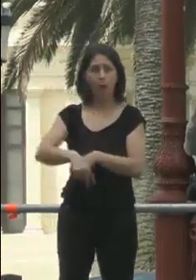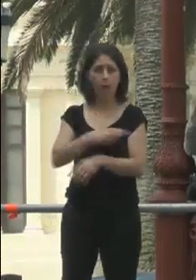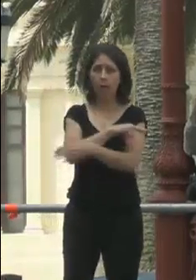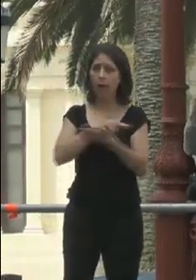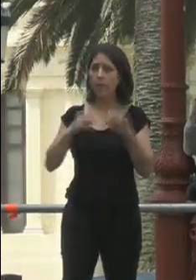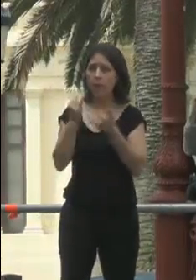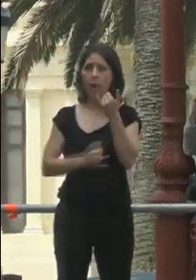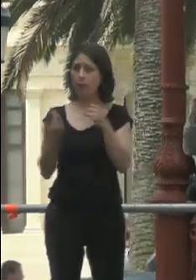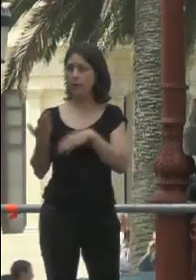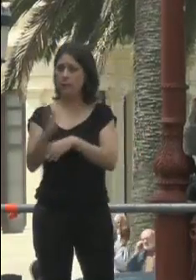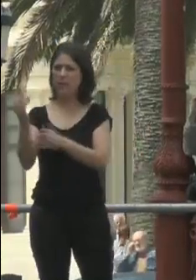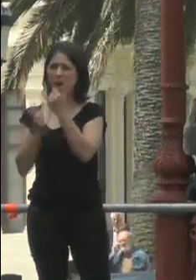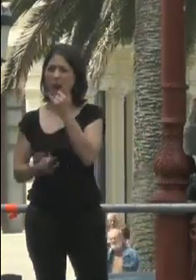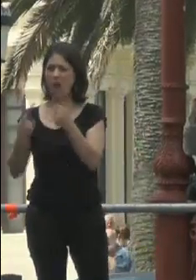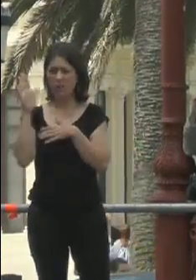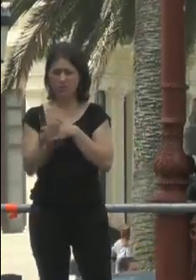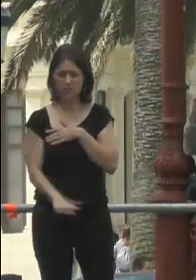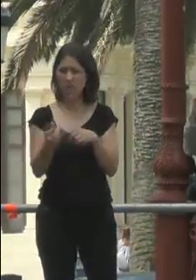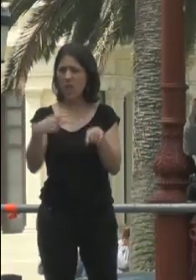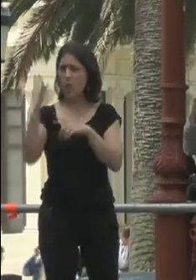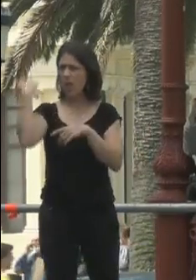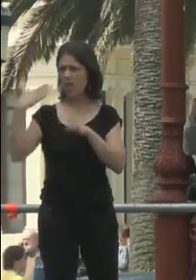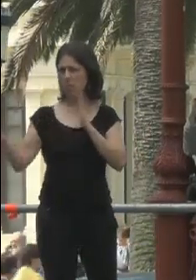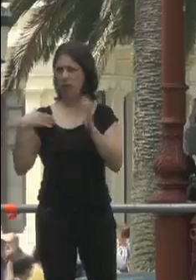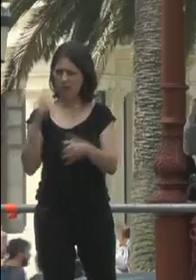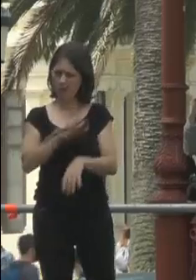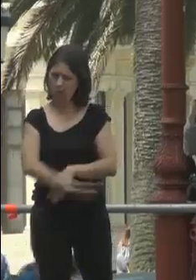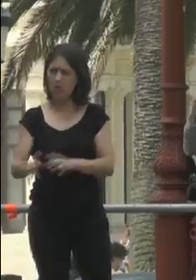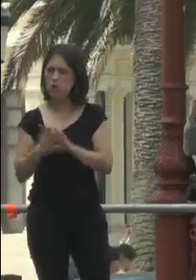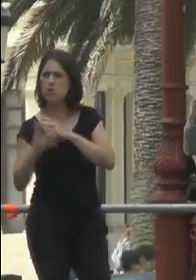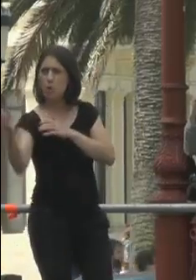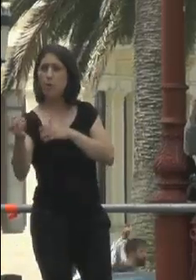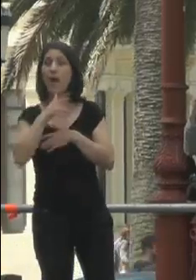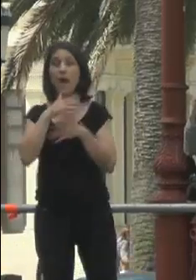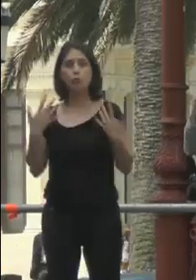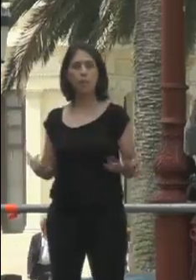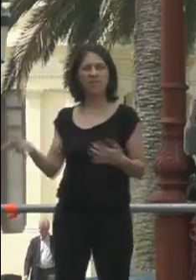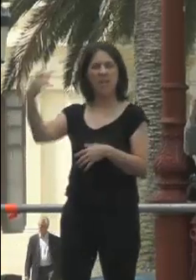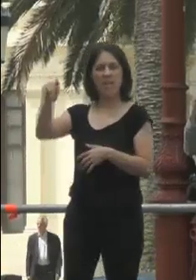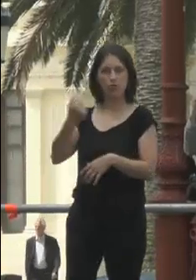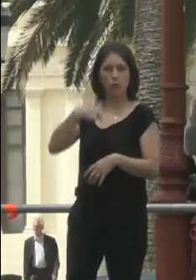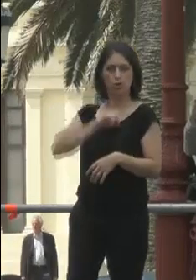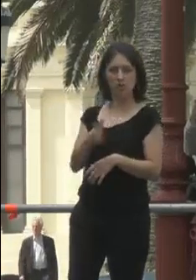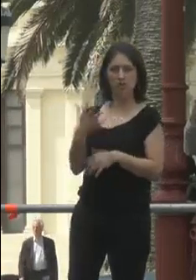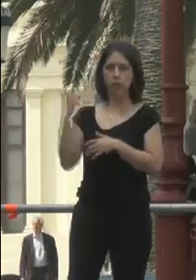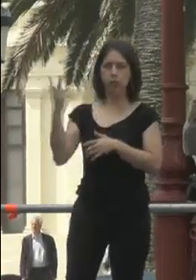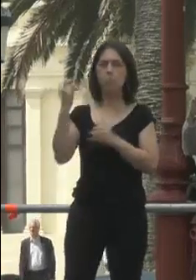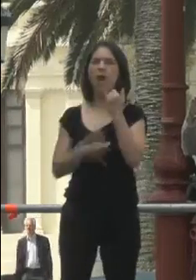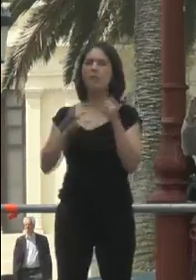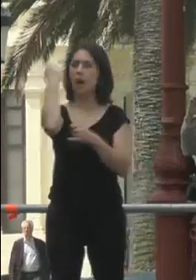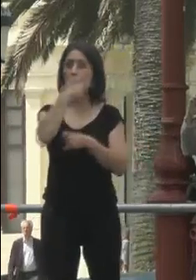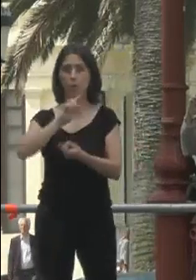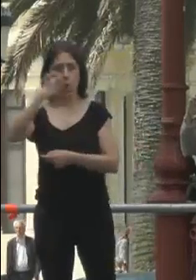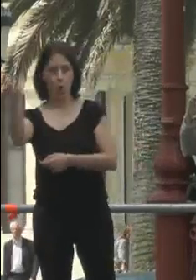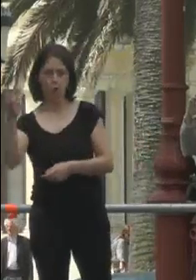Galicia aos cales lle roubaron a súa infancia e que son os mesmos que nos están roubando os dereitos a día de hoxe, pero con outras caras.